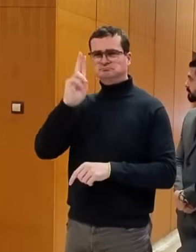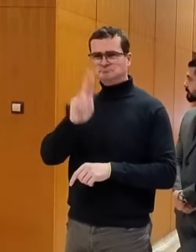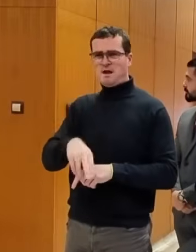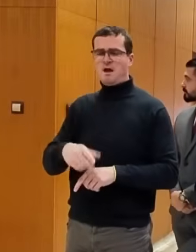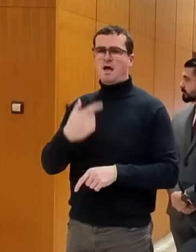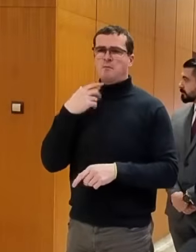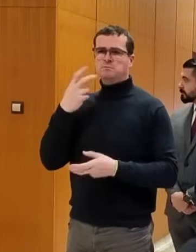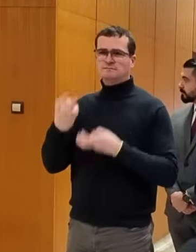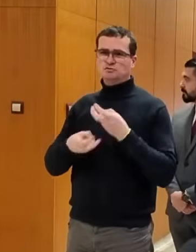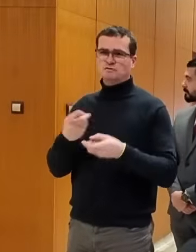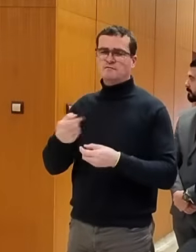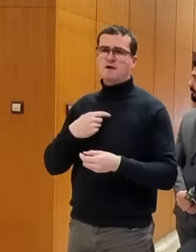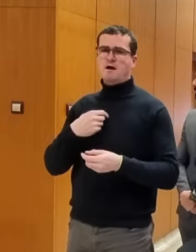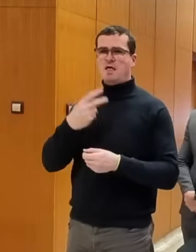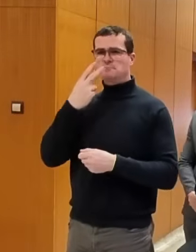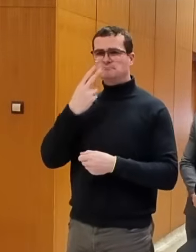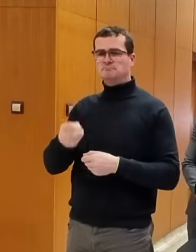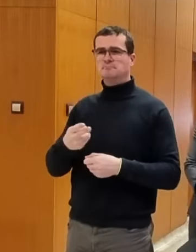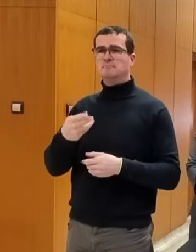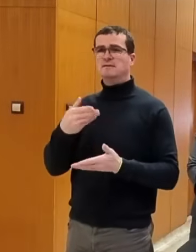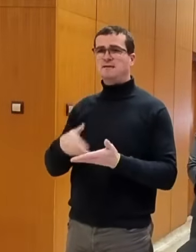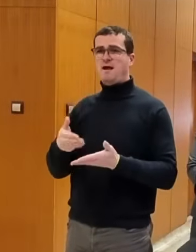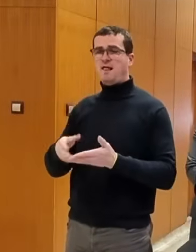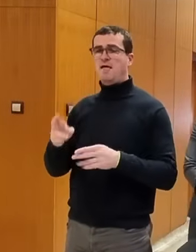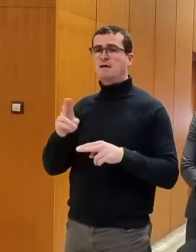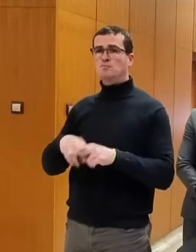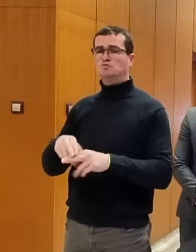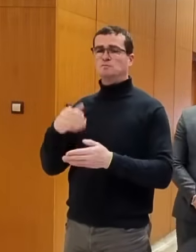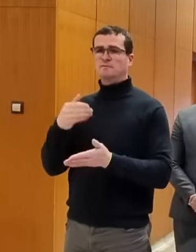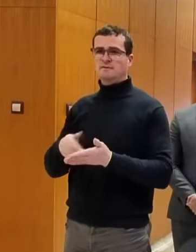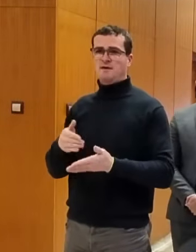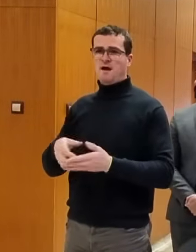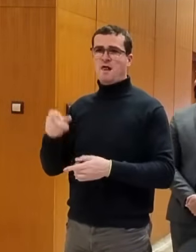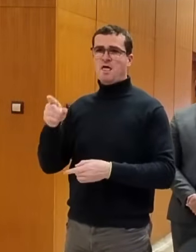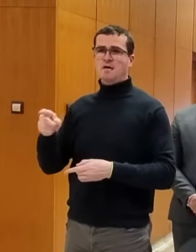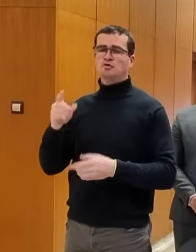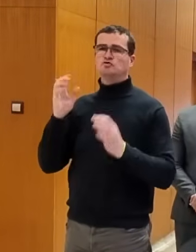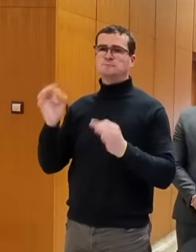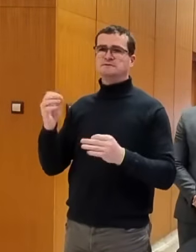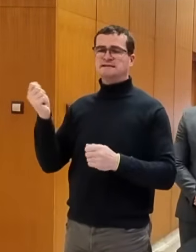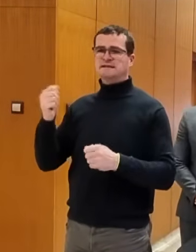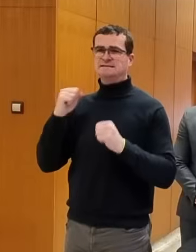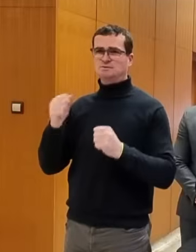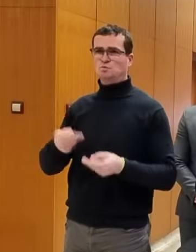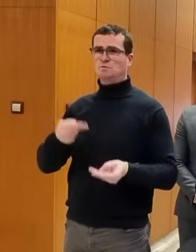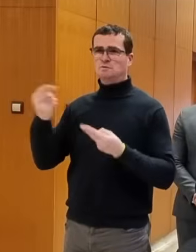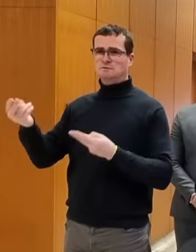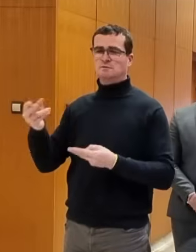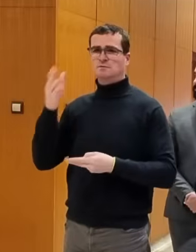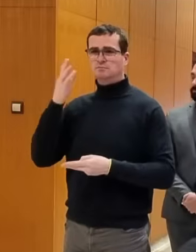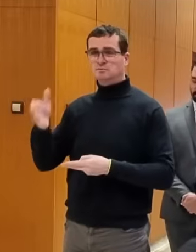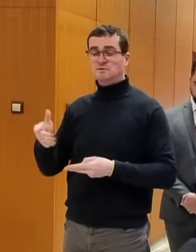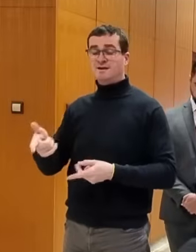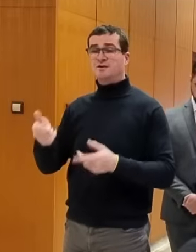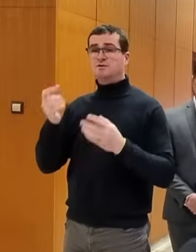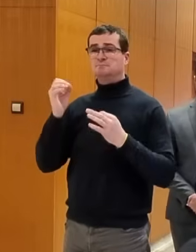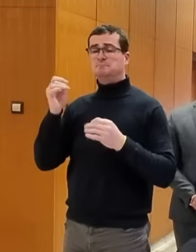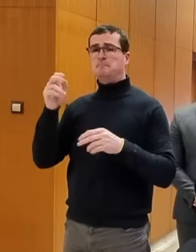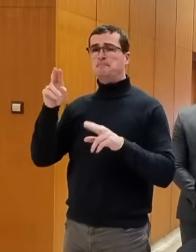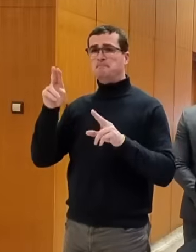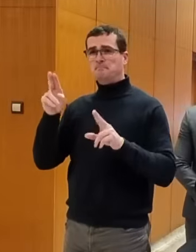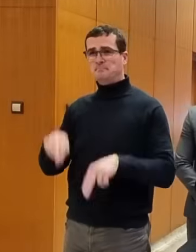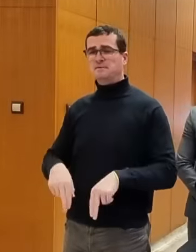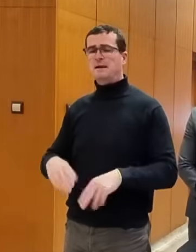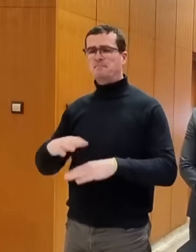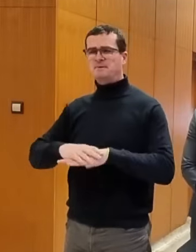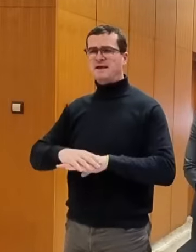veci vedeli vyšetrovať a postupovať ďalej. A budú ich postupovať ďalej na špecializovaný trestný súd. Keď si zoberiete právny systém, či